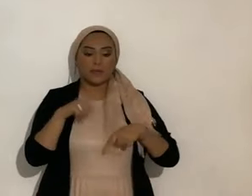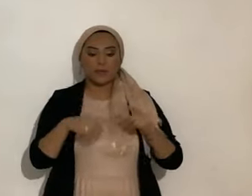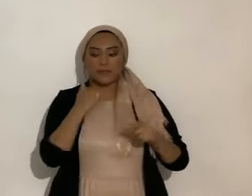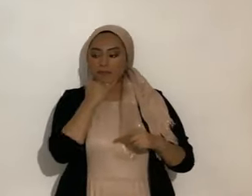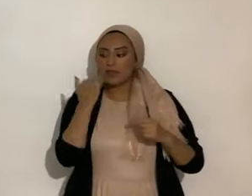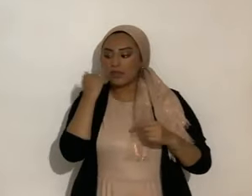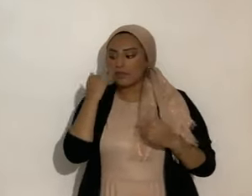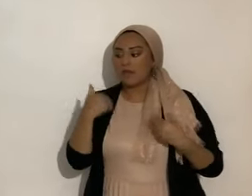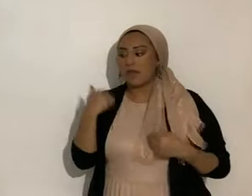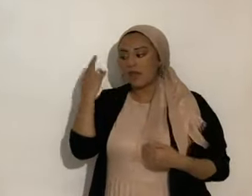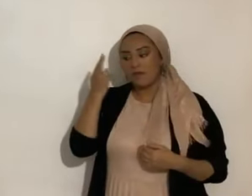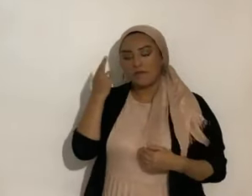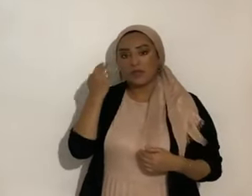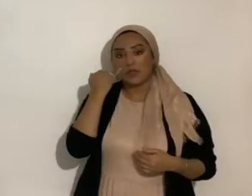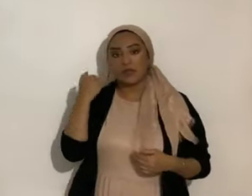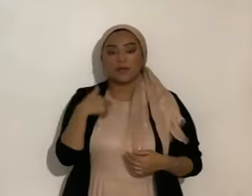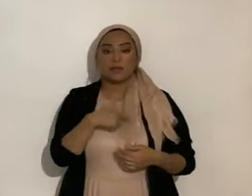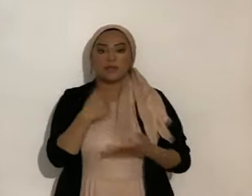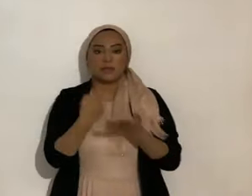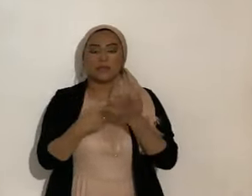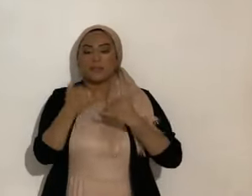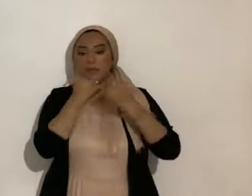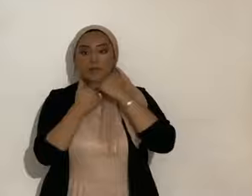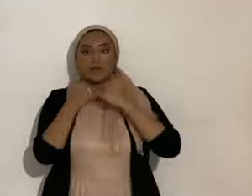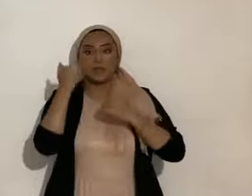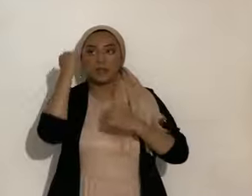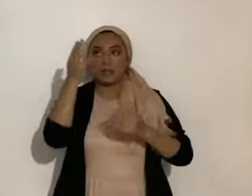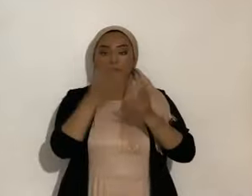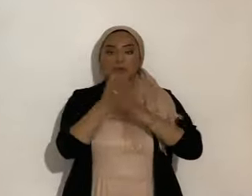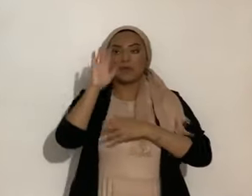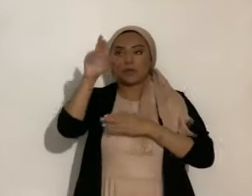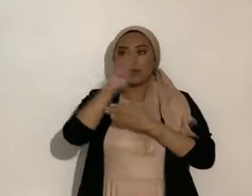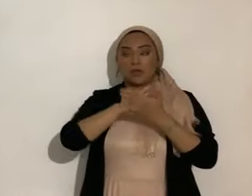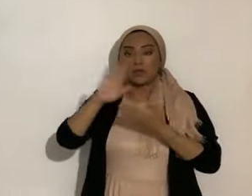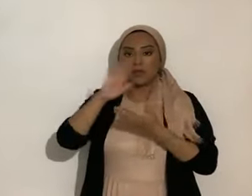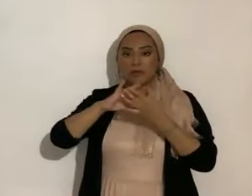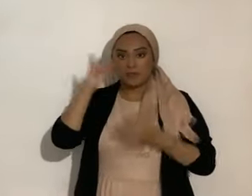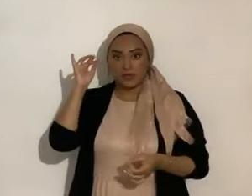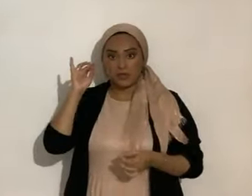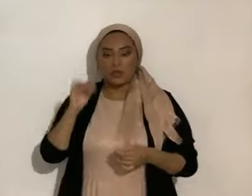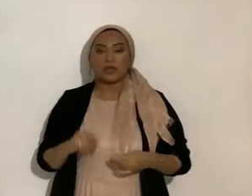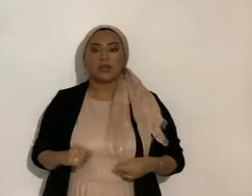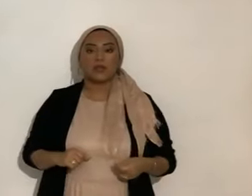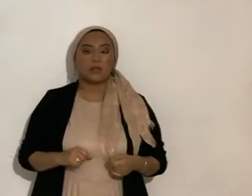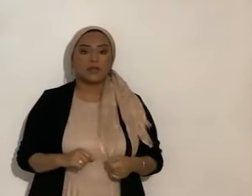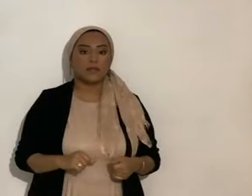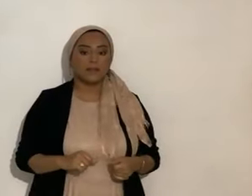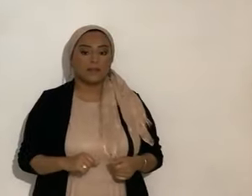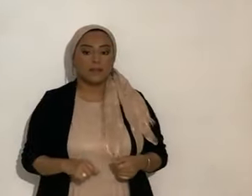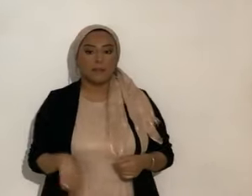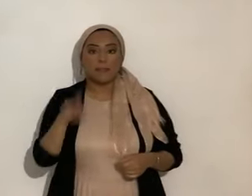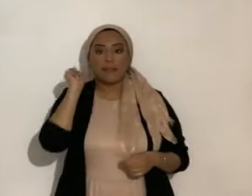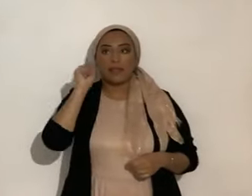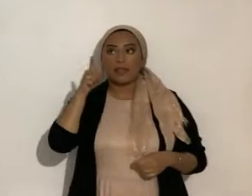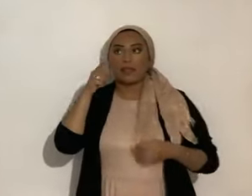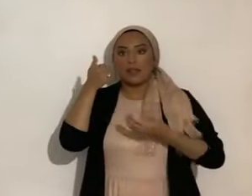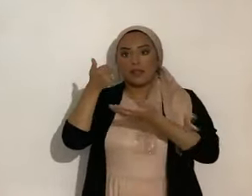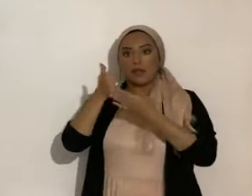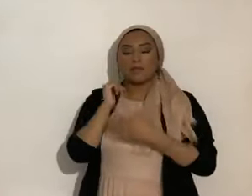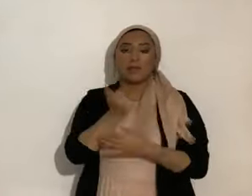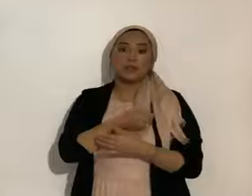si hay razón. Y si nos cometemos algún error, el Eterno, por medio de su bendito Espíritu, tú lo conociste como Espíritu Santo, el Ruach HaKodesh, nos